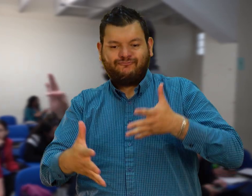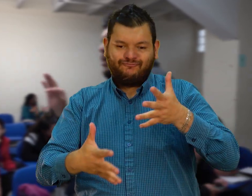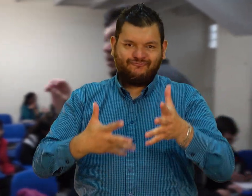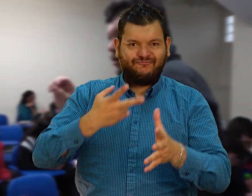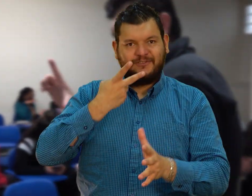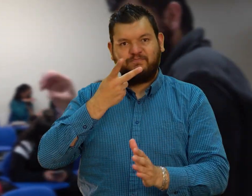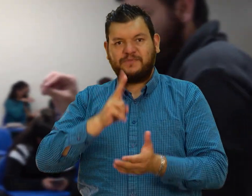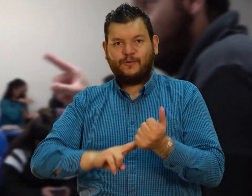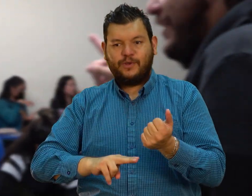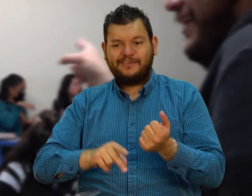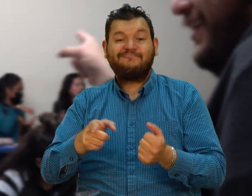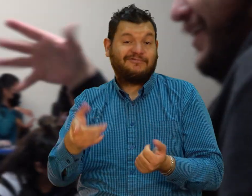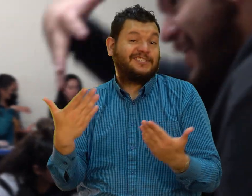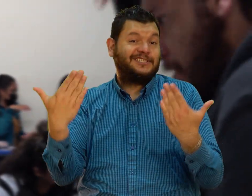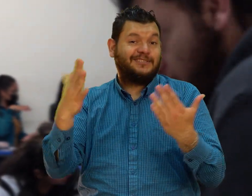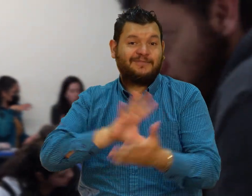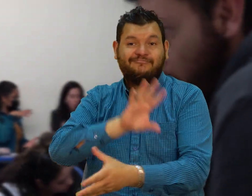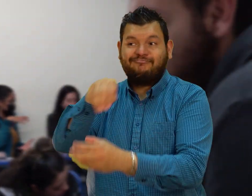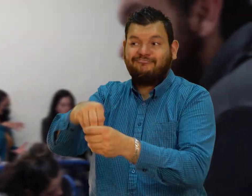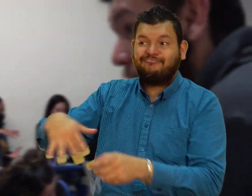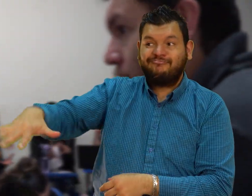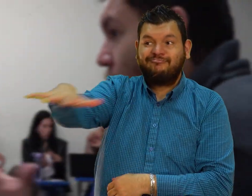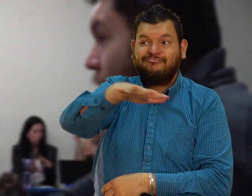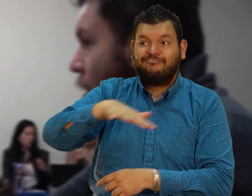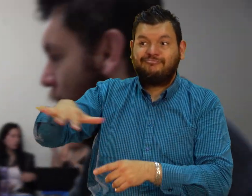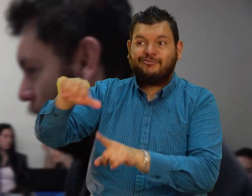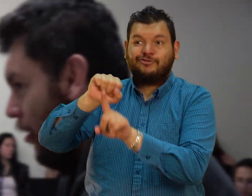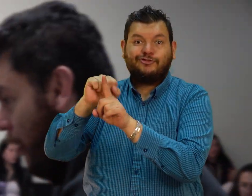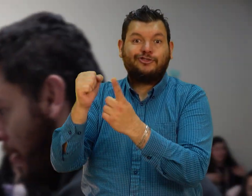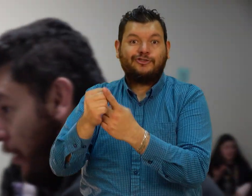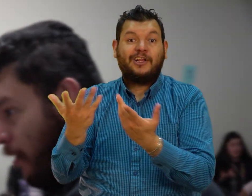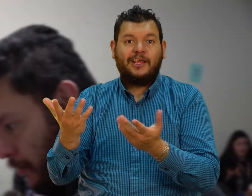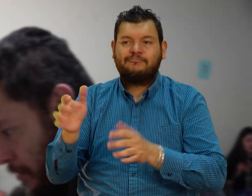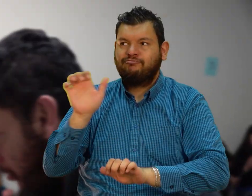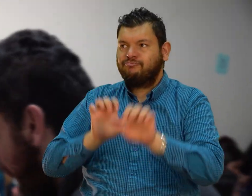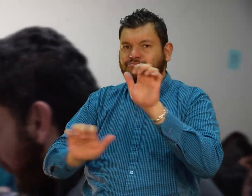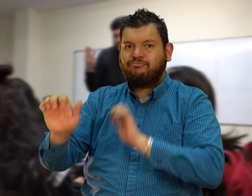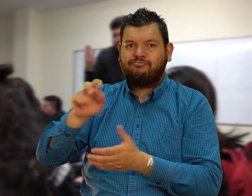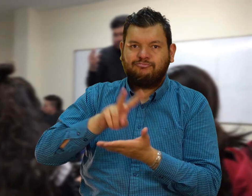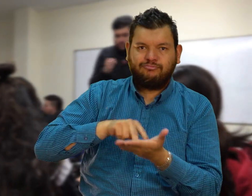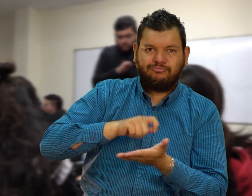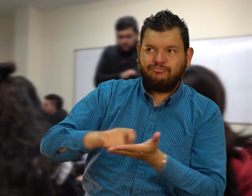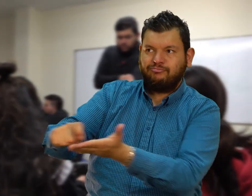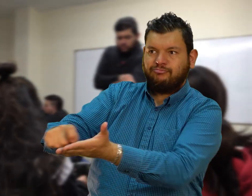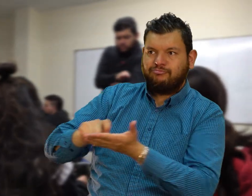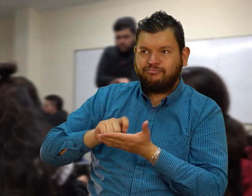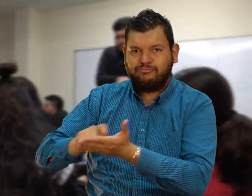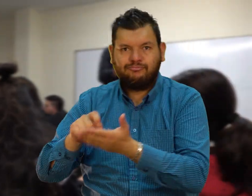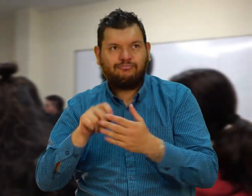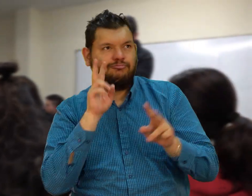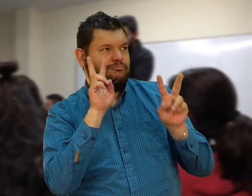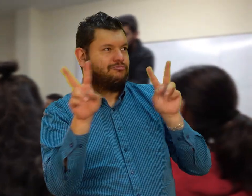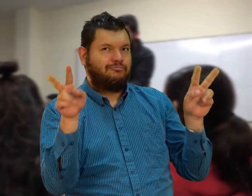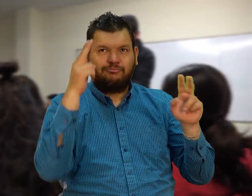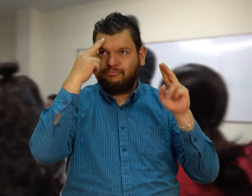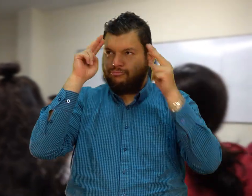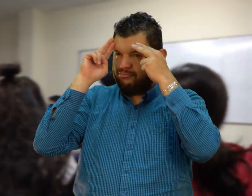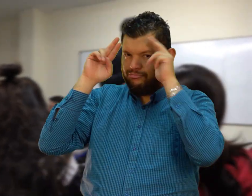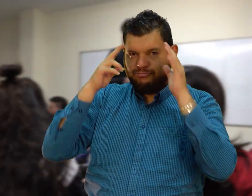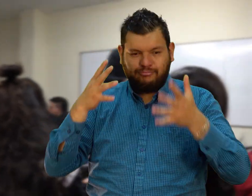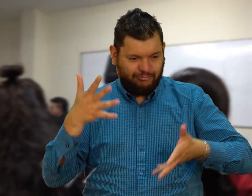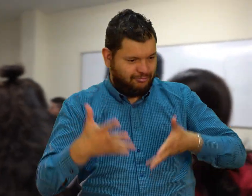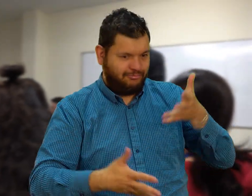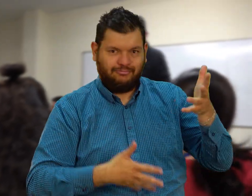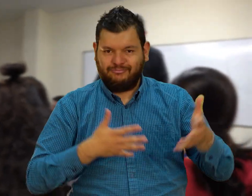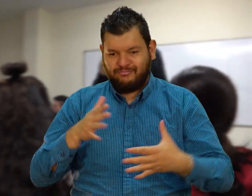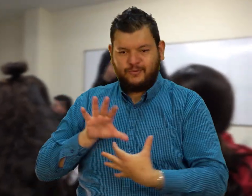y cuenten con herramientas que les permita vencer las barreras comunicativas mediante la comunicación escrita, la interpretación y manejo del